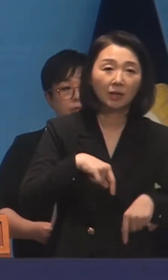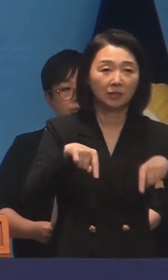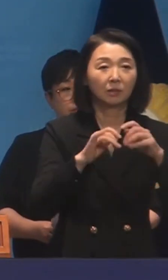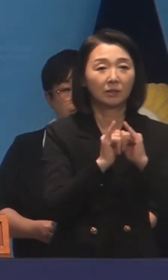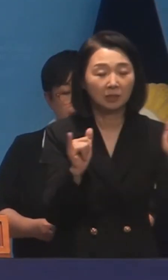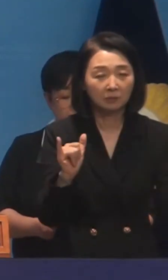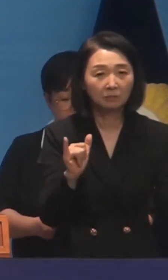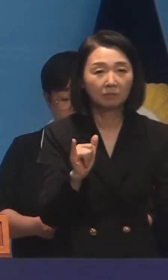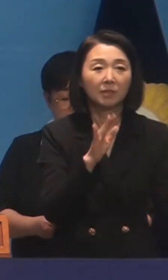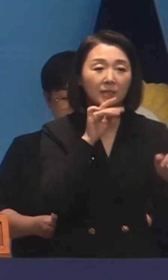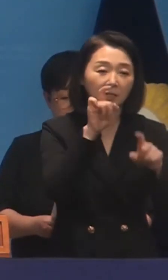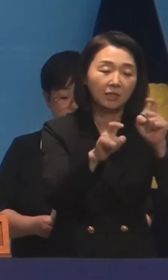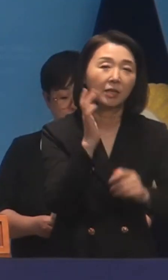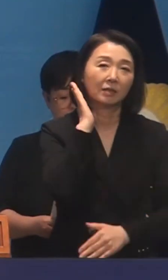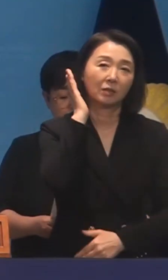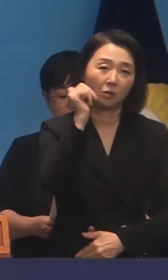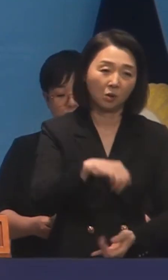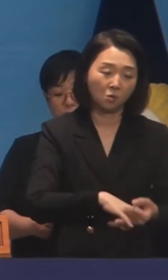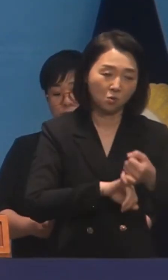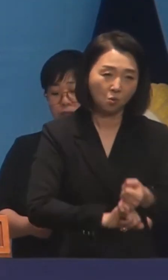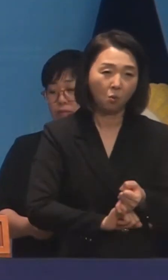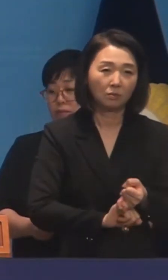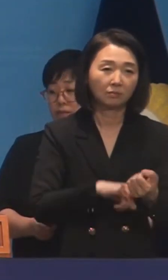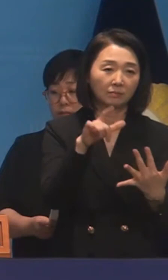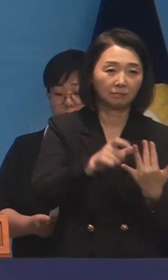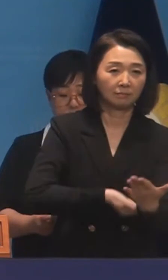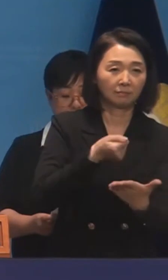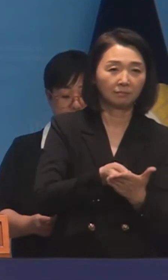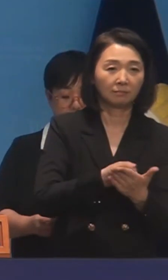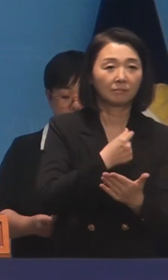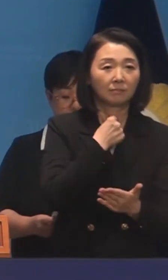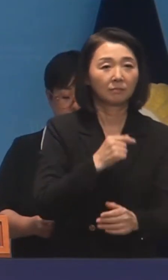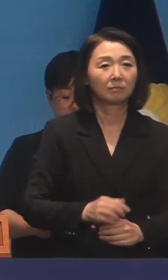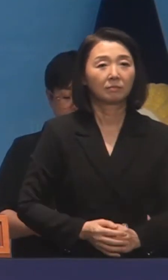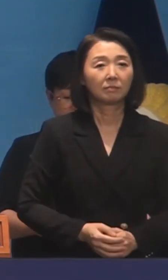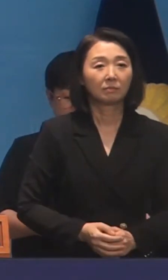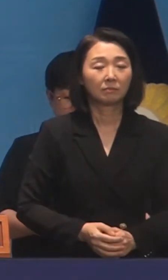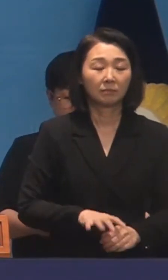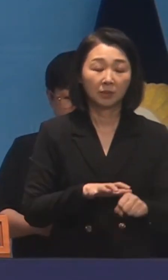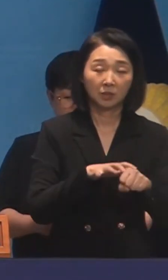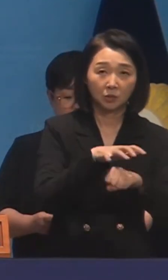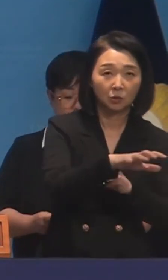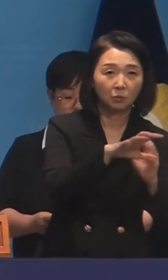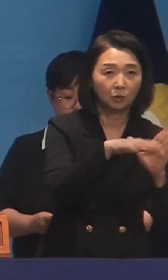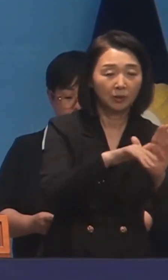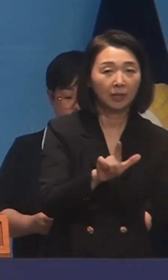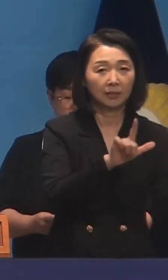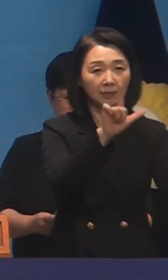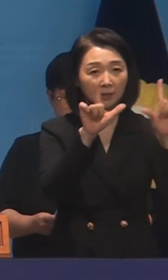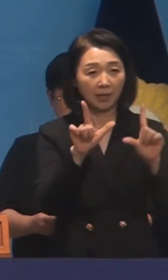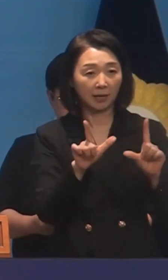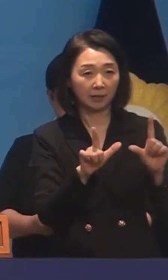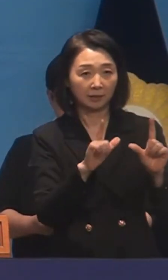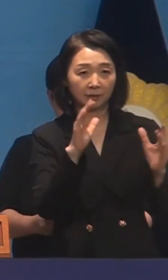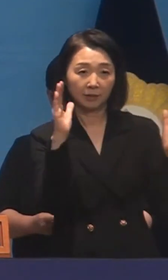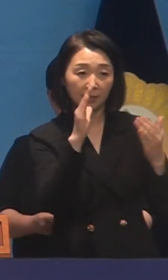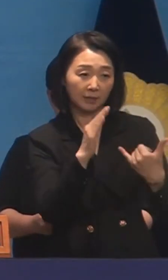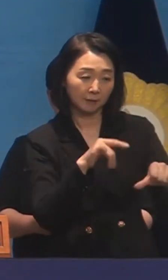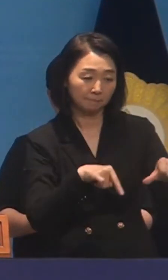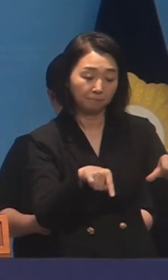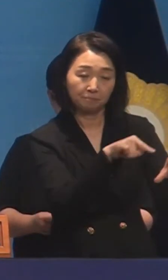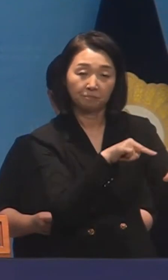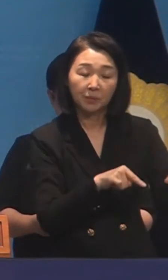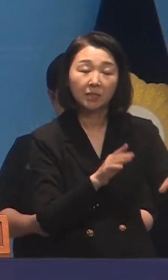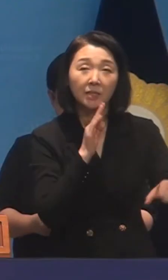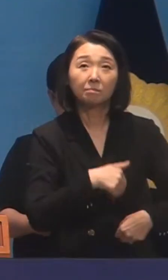정치인 실천하는 대통령을 반드시 선택하겠습니다. 글로벌 시대를 살아가는 아이들에게 진정